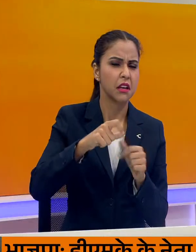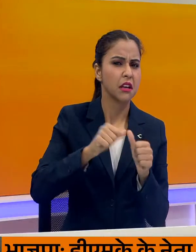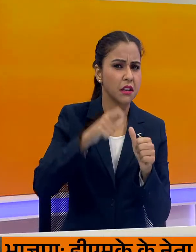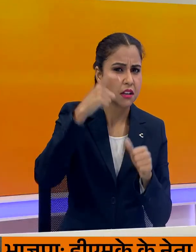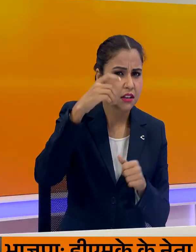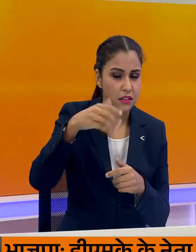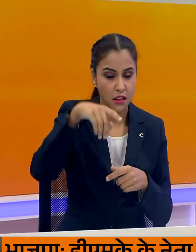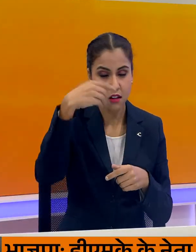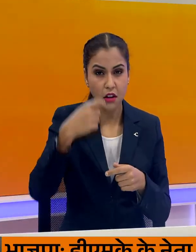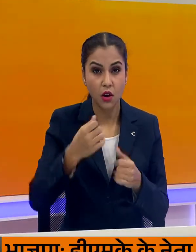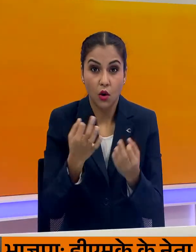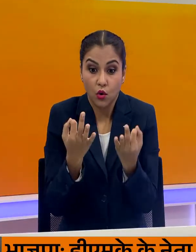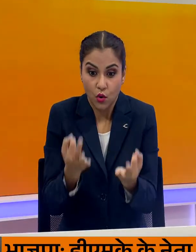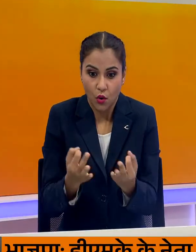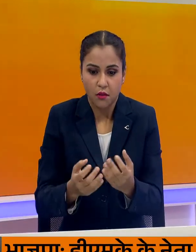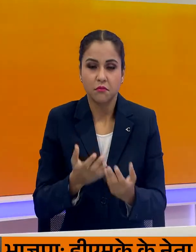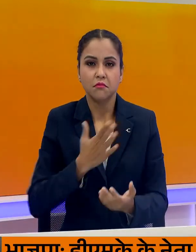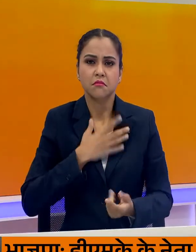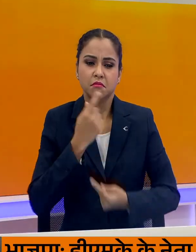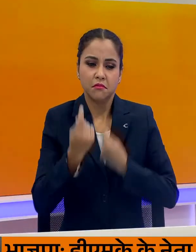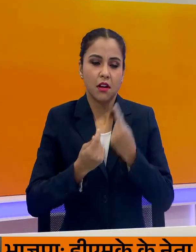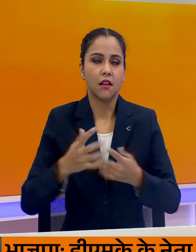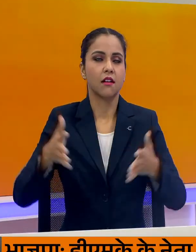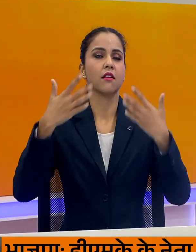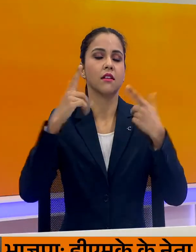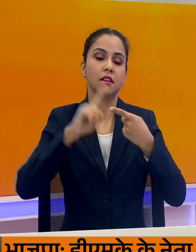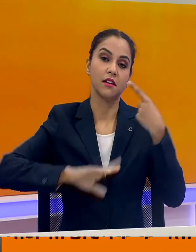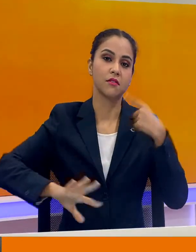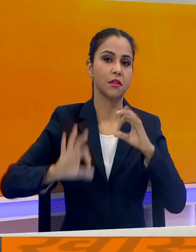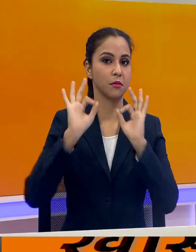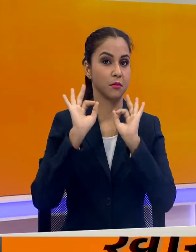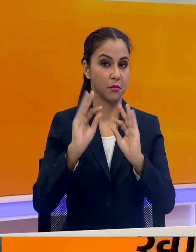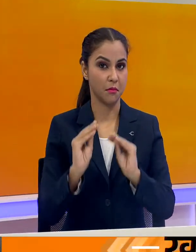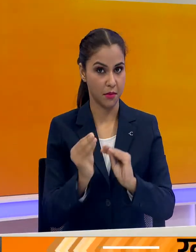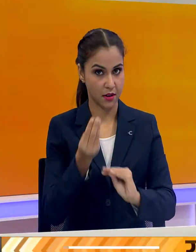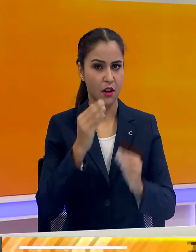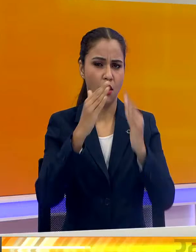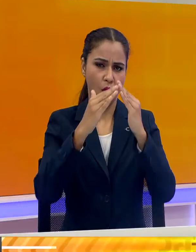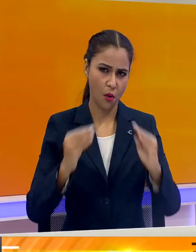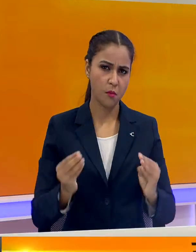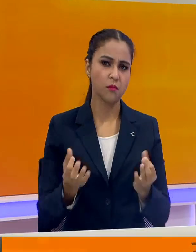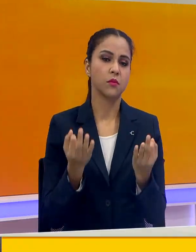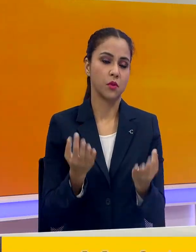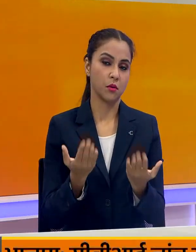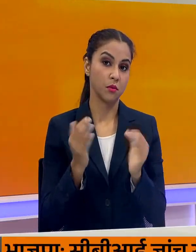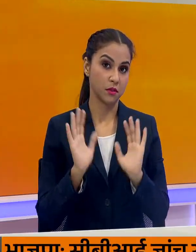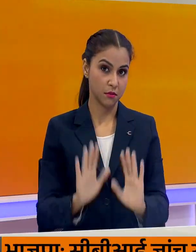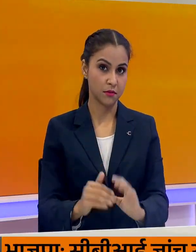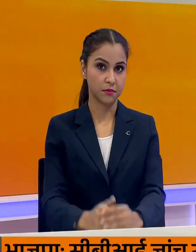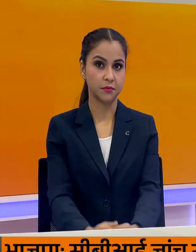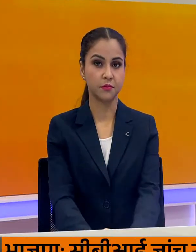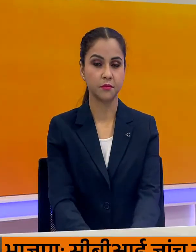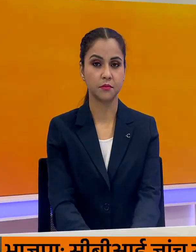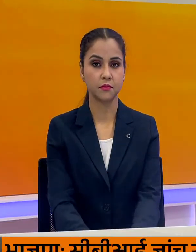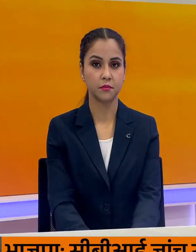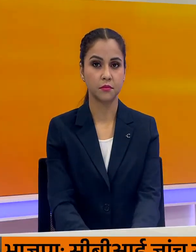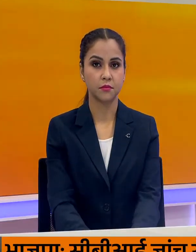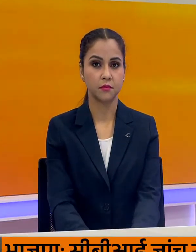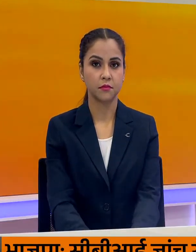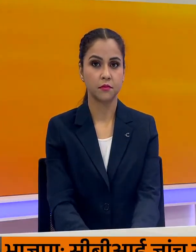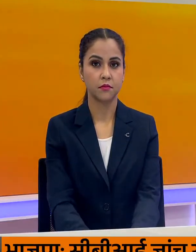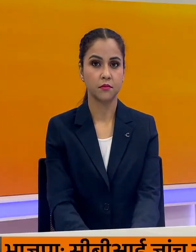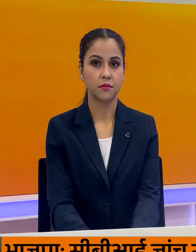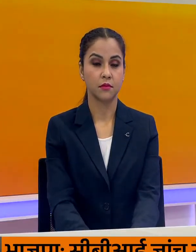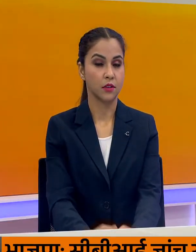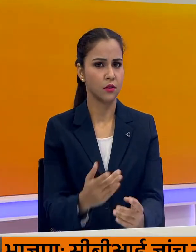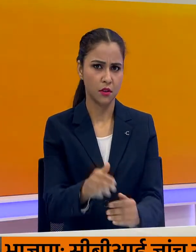में हम पार्क में, खुले एयर में, एनवायरनमेंट में हम कर सकते हैं, घर में कर सकते हैं अपनी उस पे। और तो ये